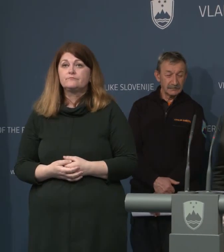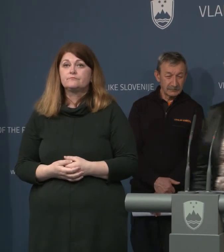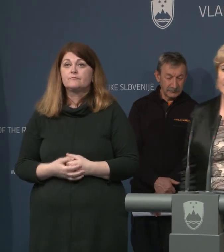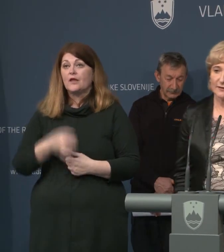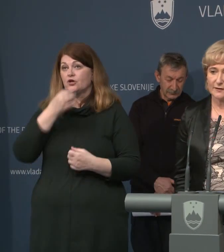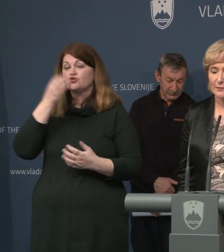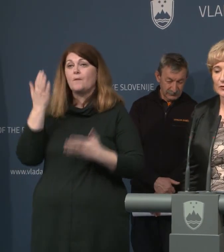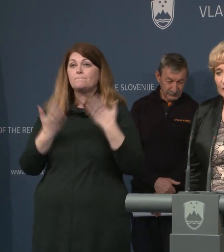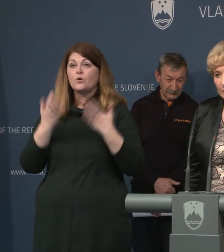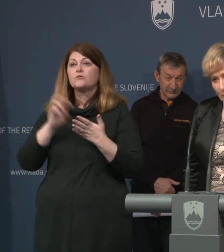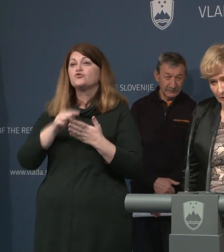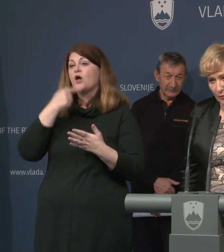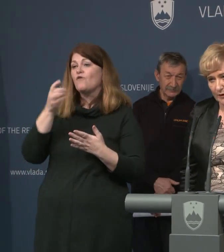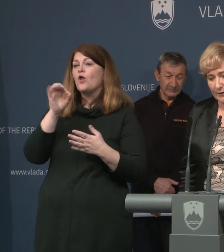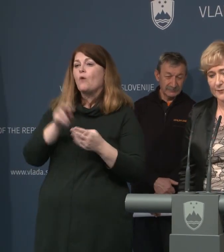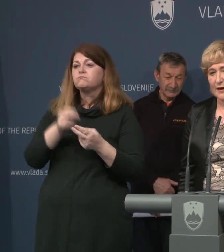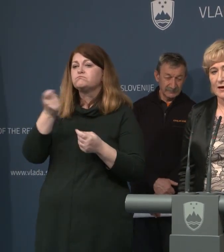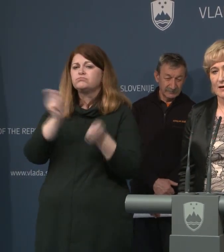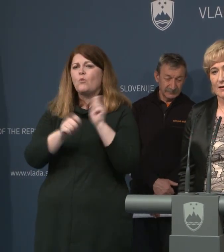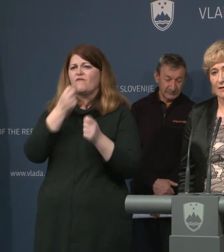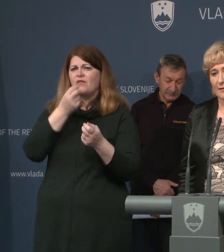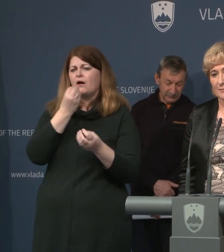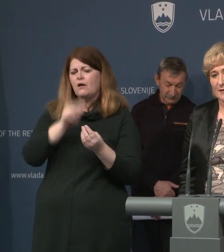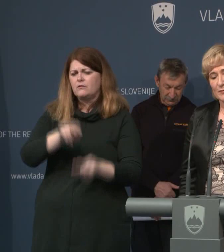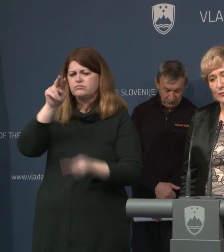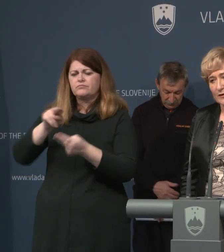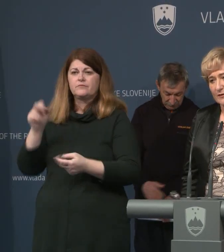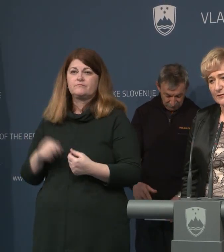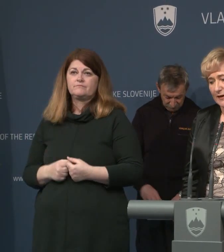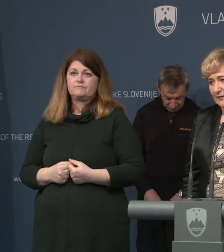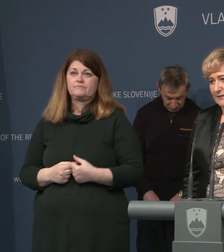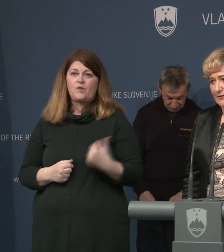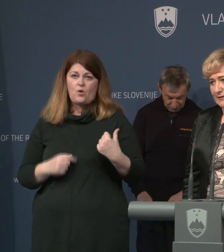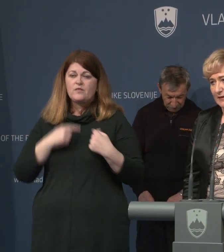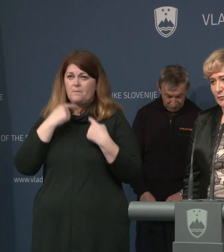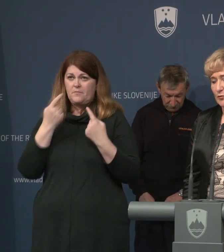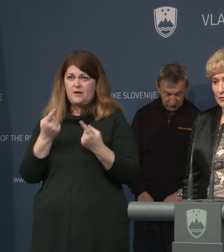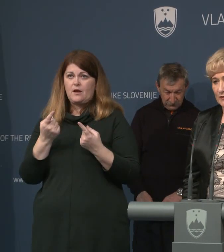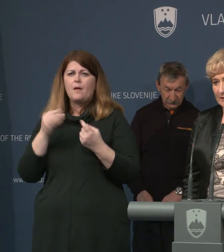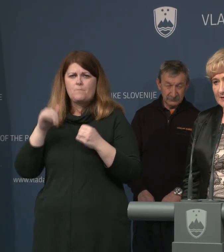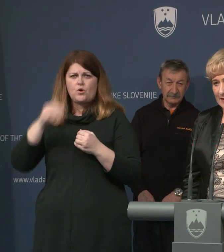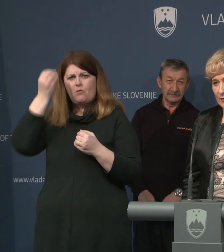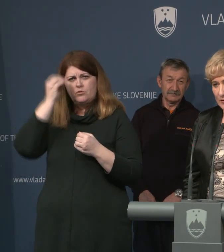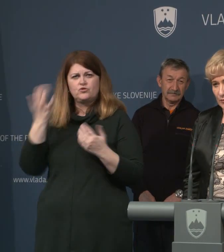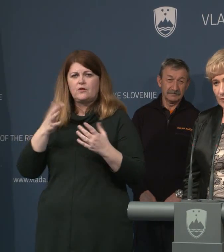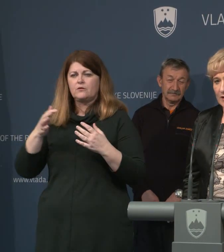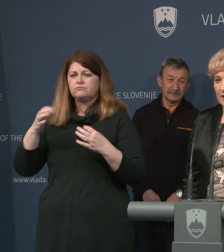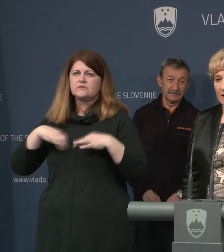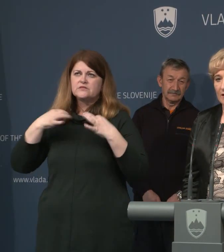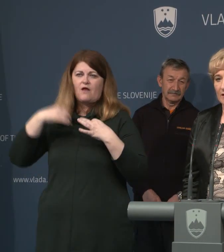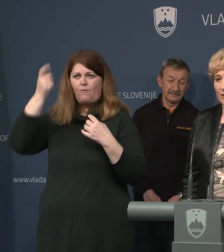Če morda spregovorimo o zalogah. Jaz bi tukaj rekla, da vendarle moramo upoštevati nek zdrav